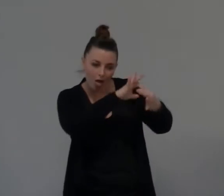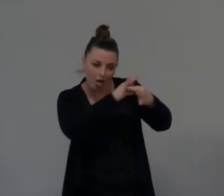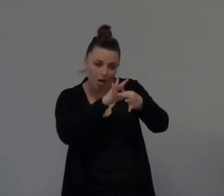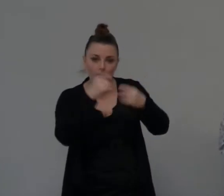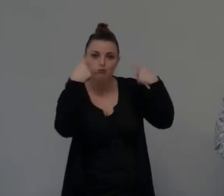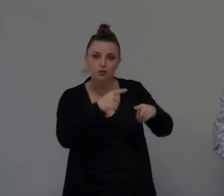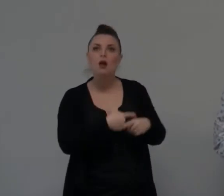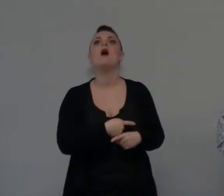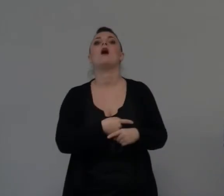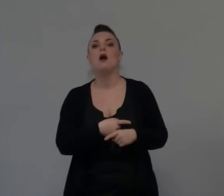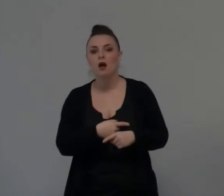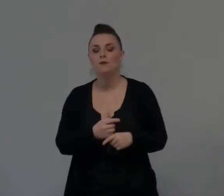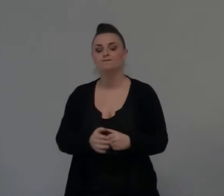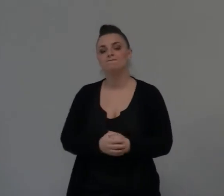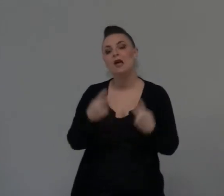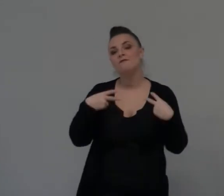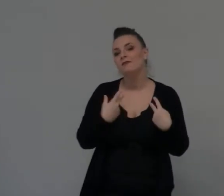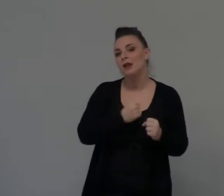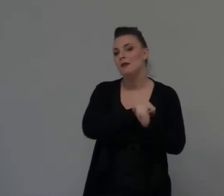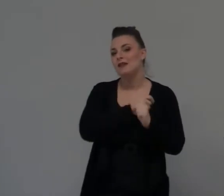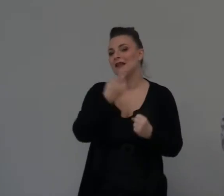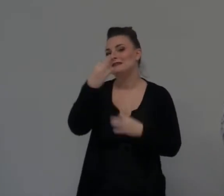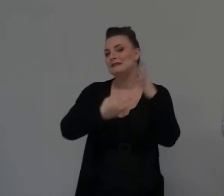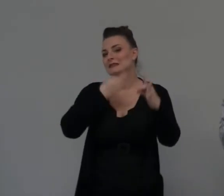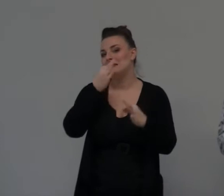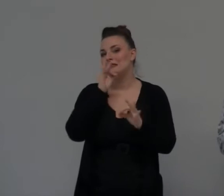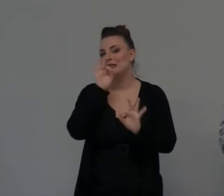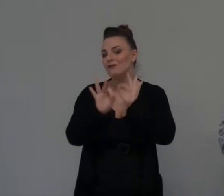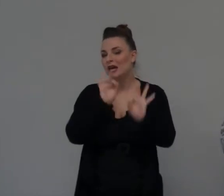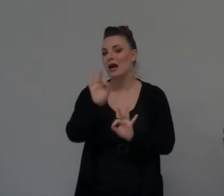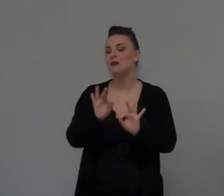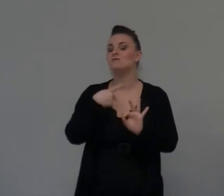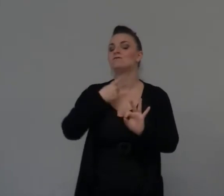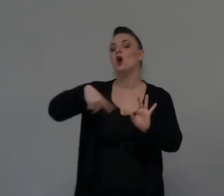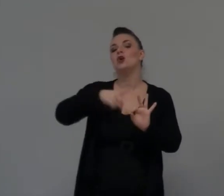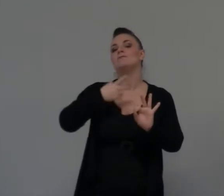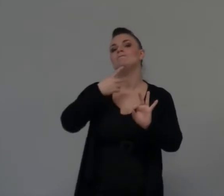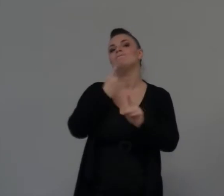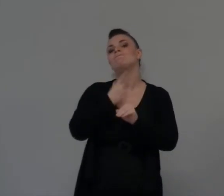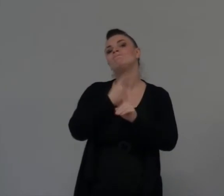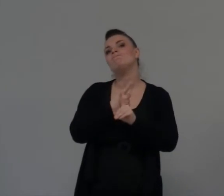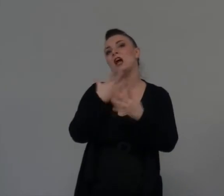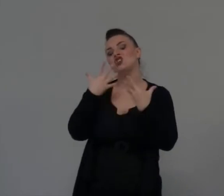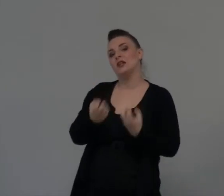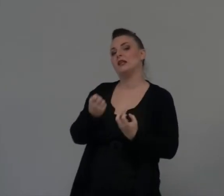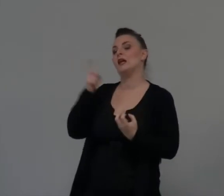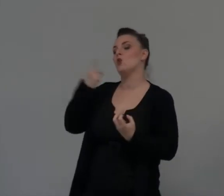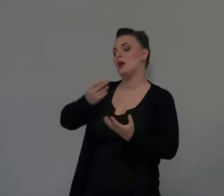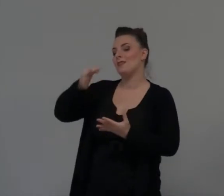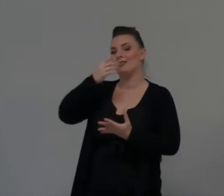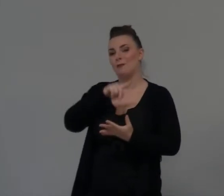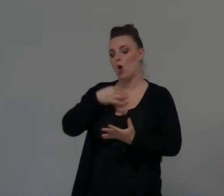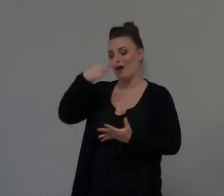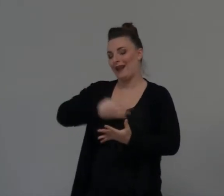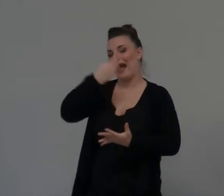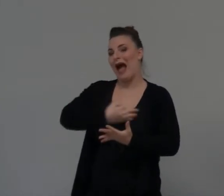Vivere per fede significa accettare Che Dio sta facendo un regalo di nostra vita Che lui